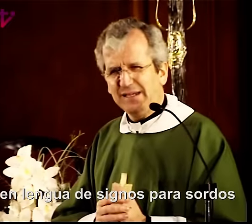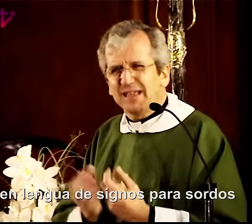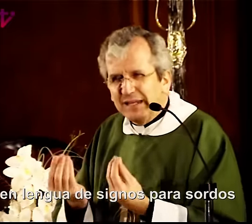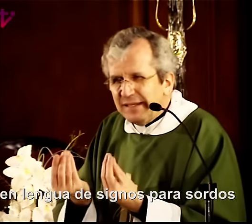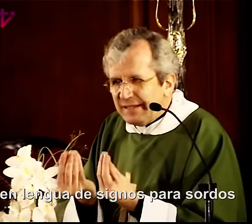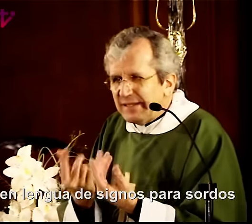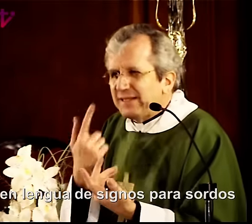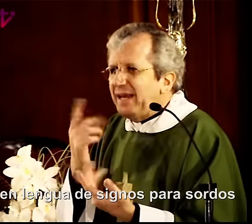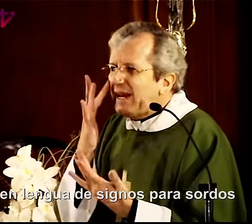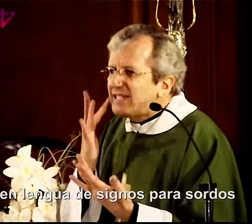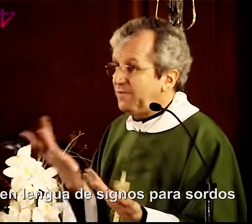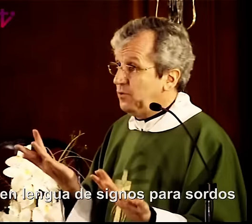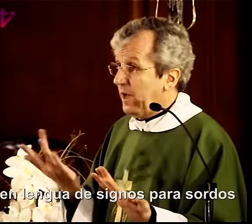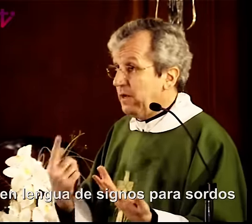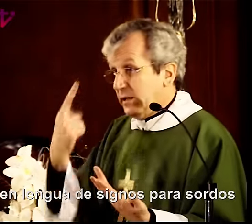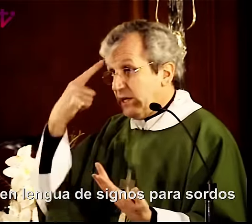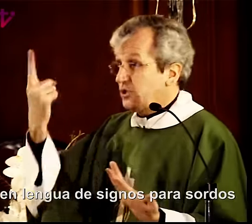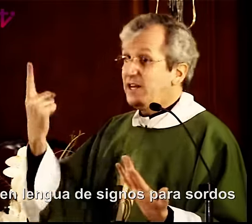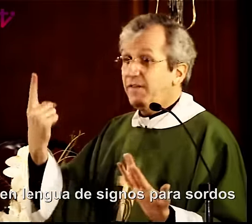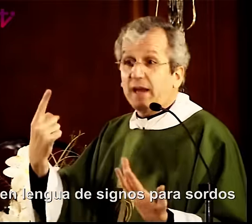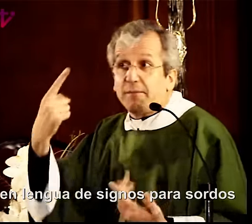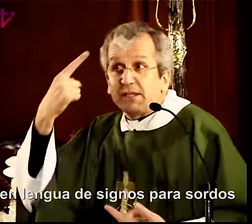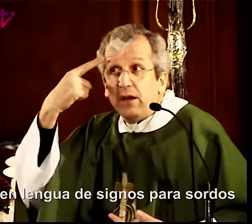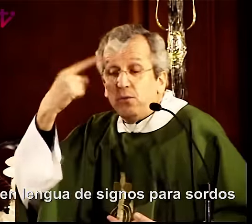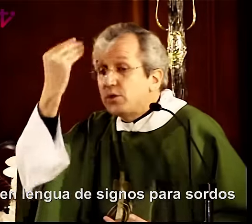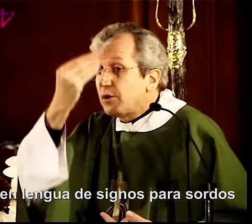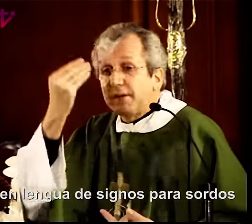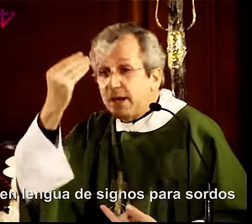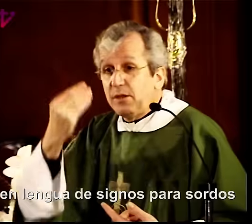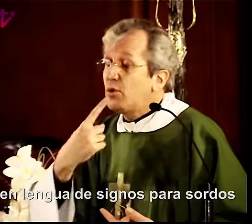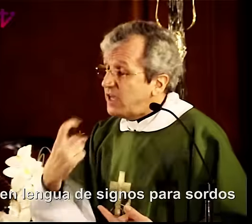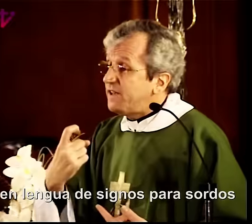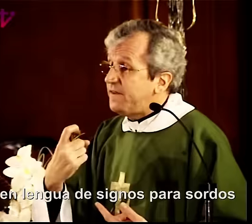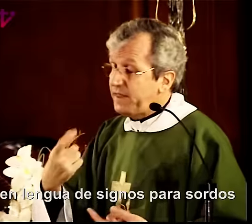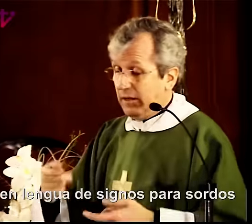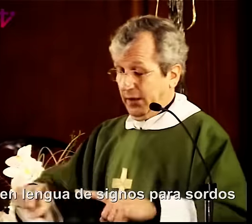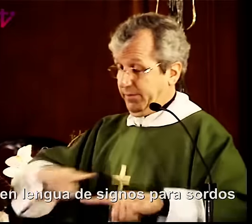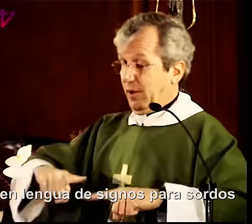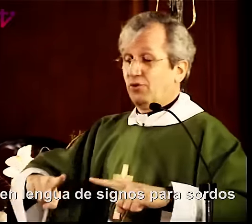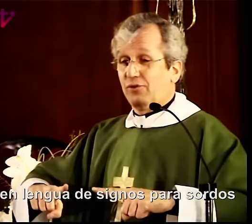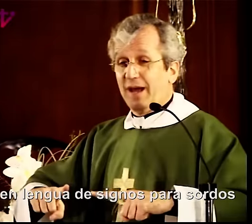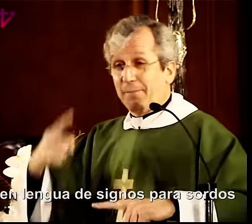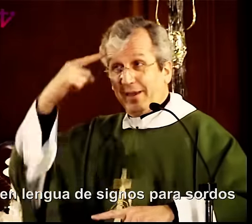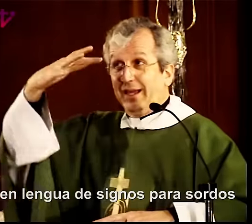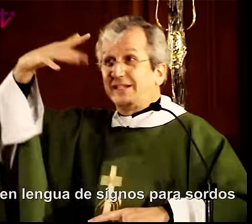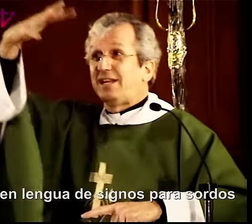decir, tener esa finura. Y eso significa que a veces nuestro pensamiento es difícil de controlar, porque se nos